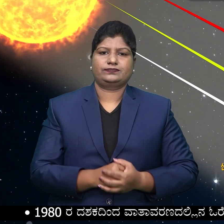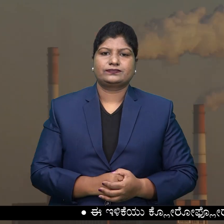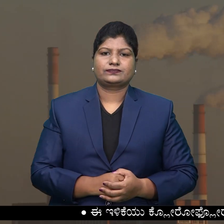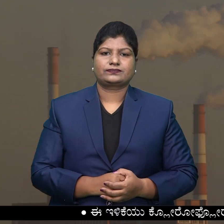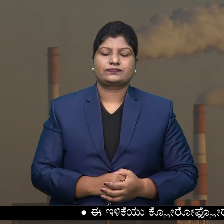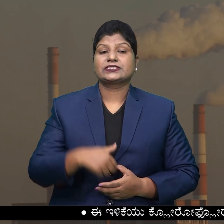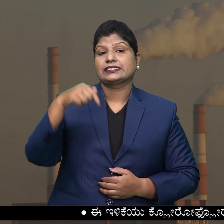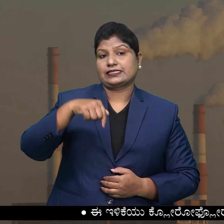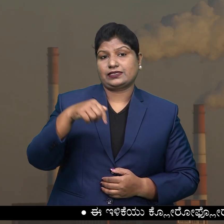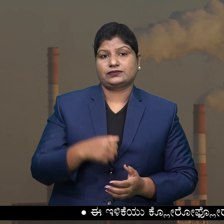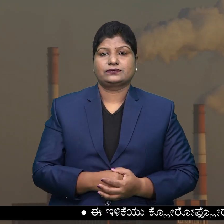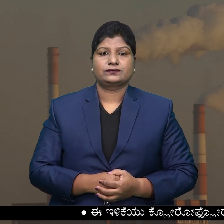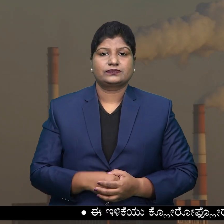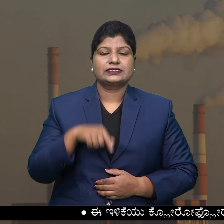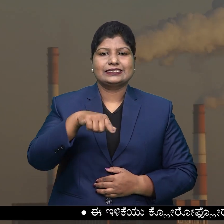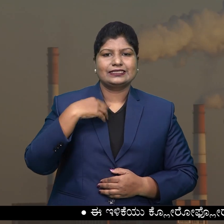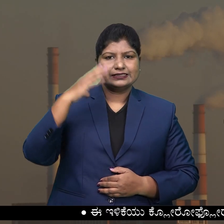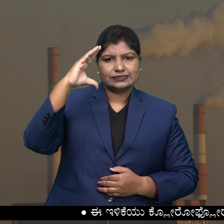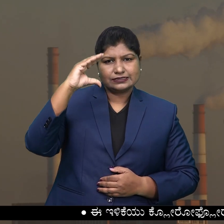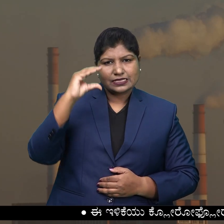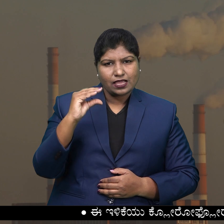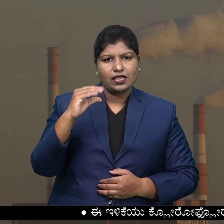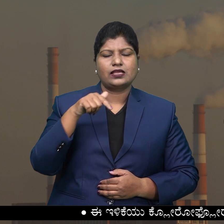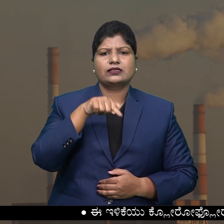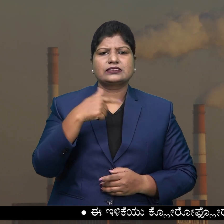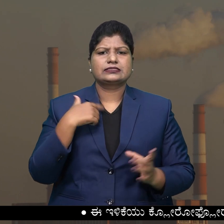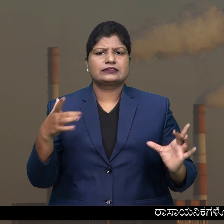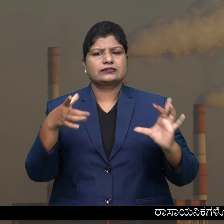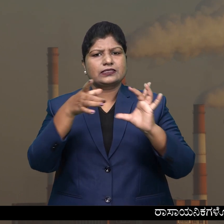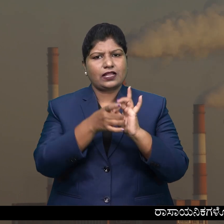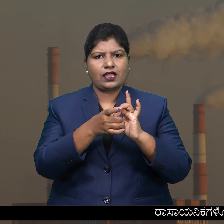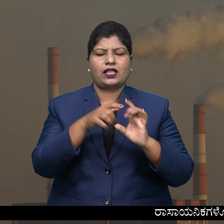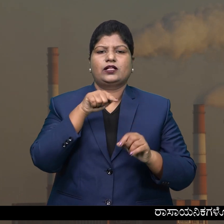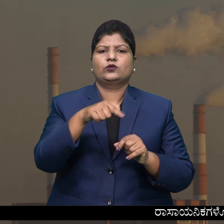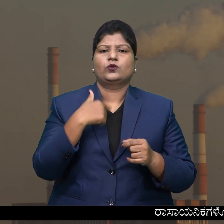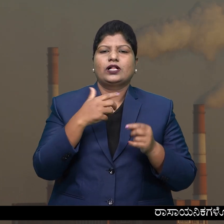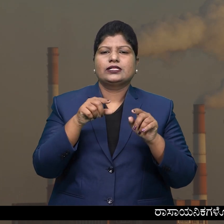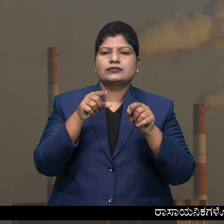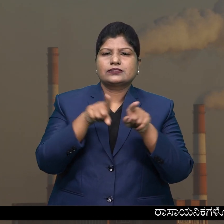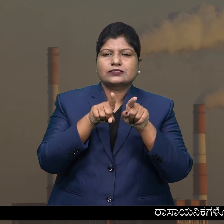ಈ ಇಳಿಕೆಯು ಕ್ಲೋರೋಫ್ಲೋರೋ ಕಾರ್ಬನ್ಗಳು ಸಿಎಫ್ಸಿಗಳಂತಹ ಸಂಶ್ಲೇಷಿತ ರಾಸಾಯನಿಕಗಳೊಂದಿಗೆ ಸಂಬಂಧ